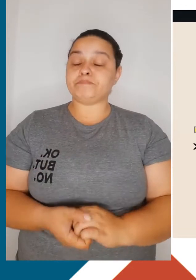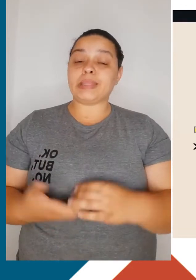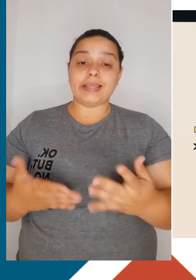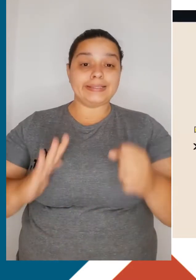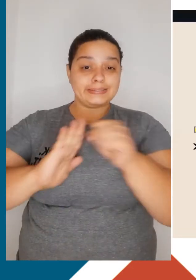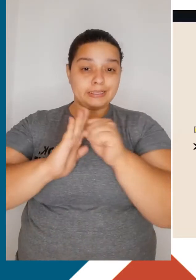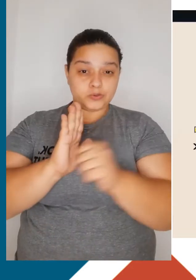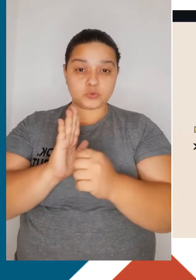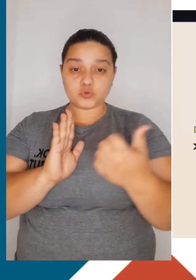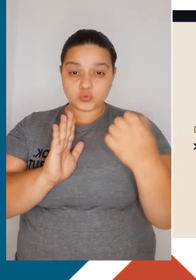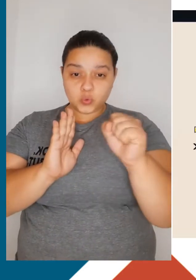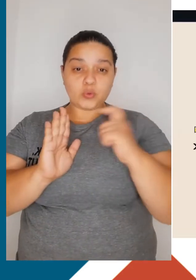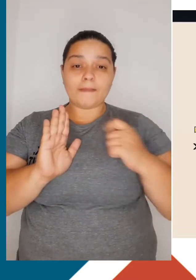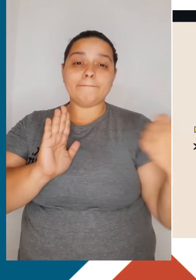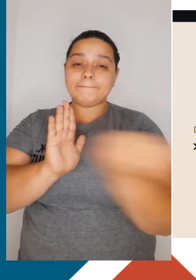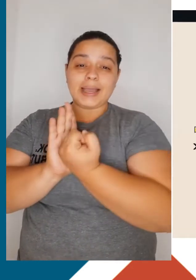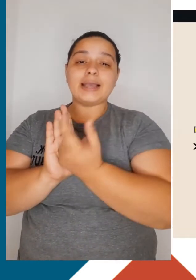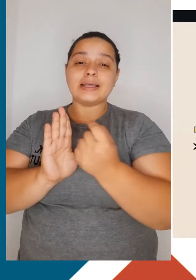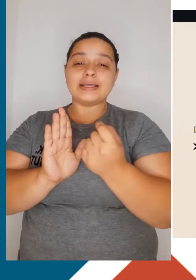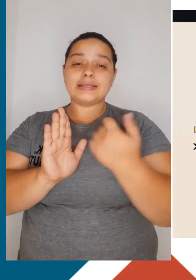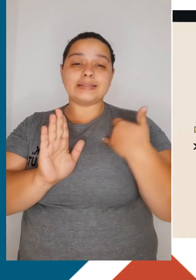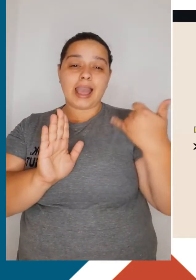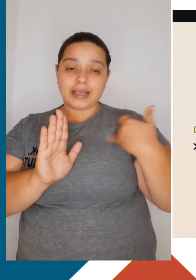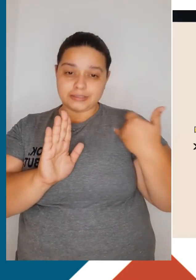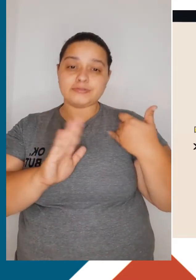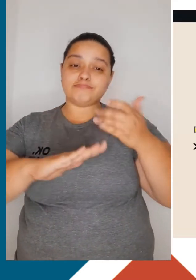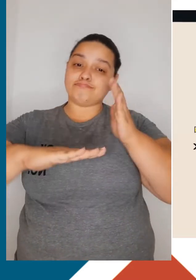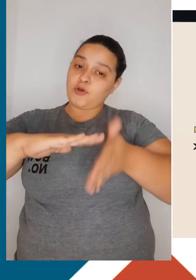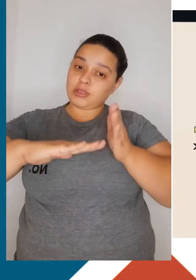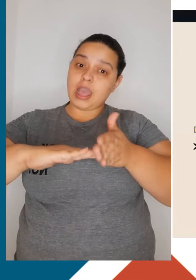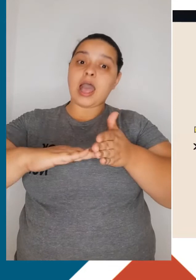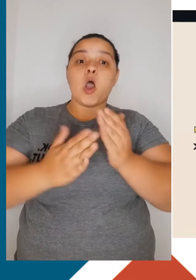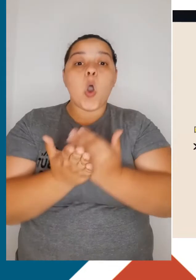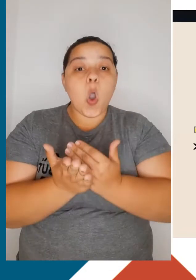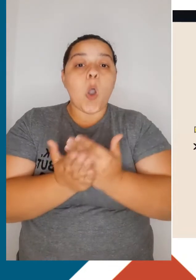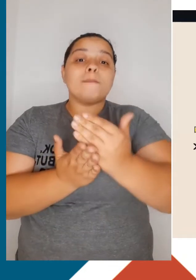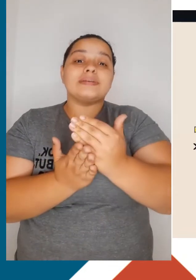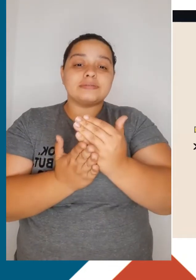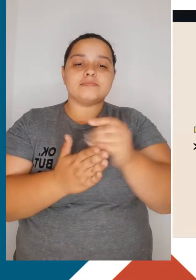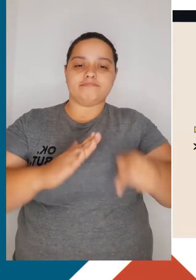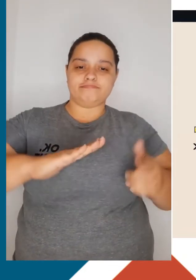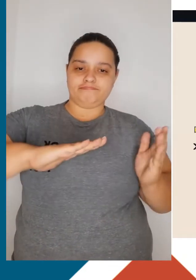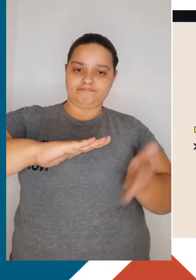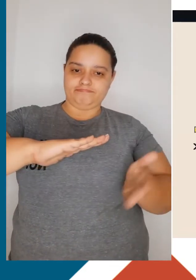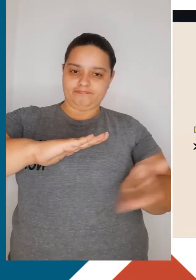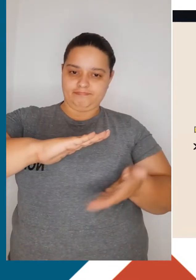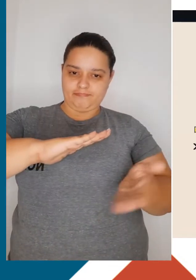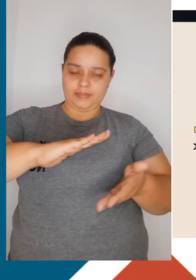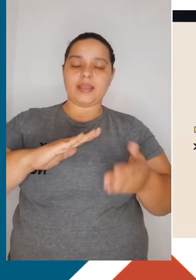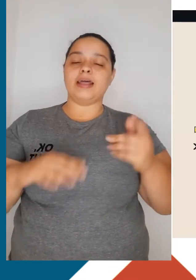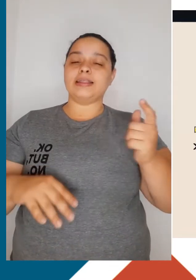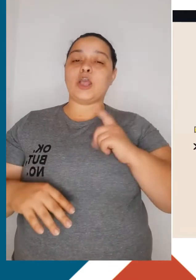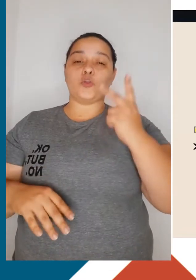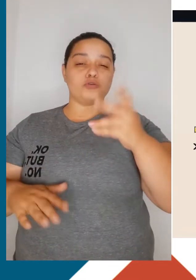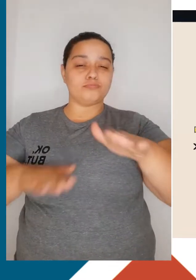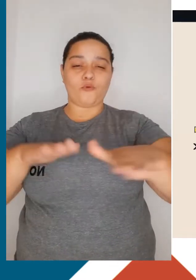século XVIII vai marcar o fim da Idade Moderna e o início da Idade Contemporânea. A gente vai falar na aula de hoje sobre